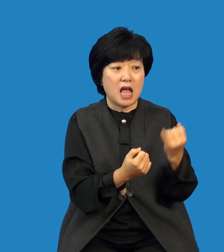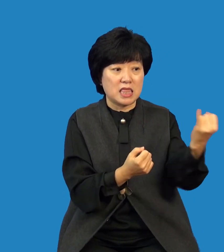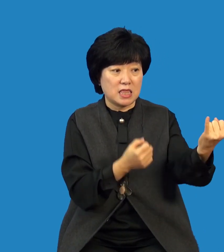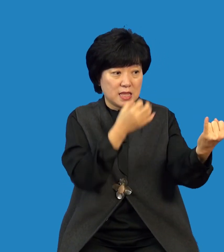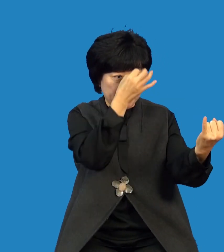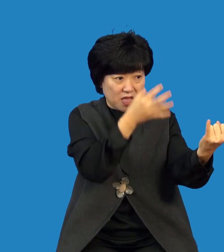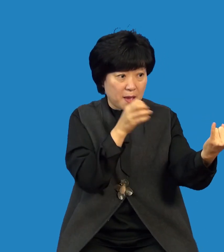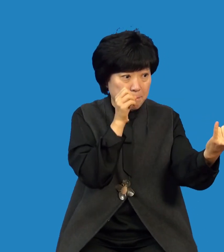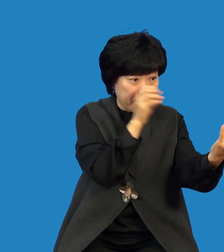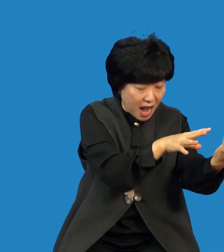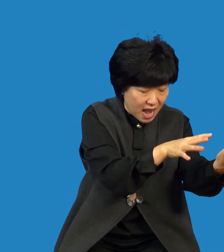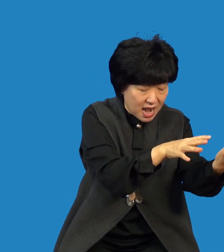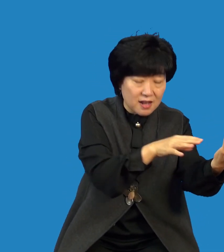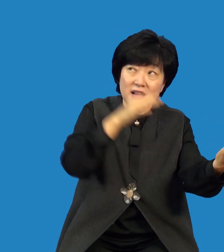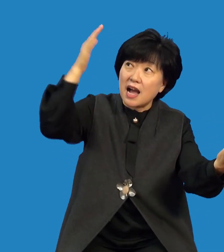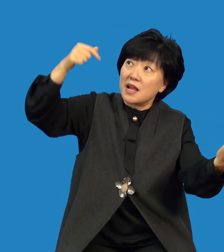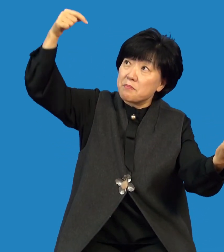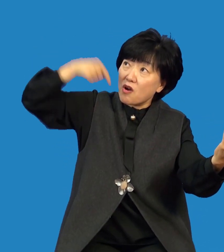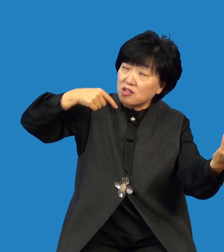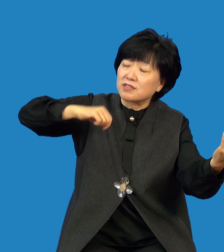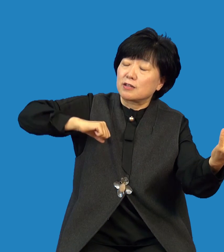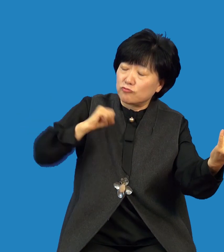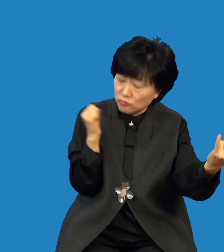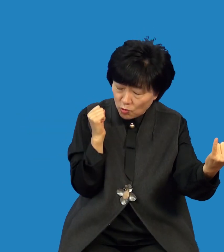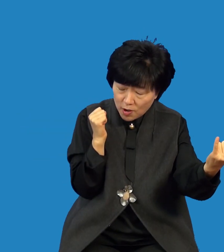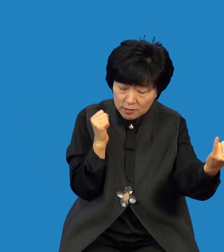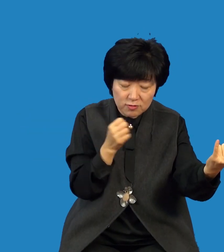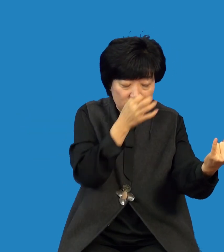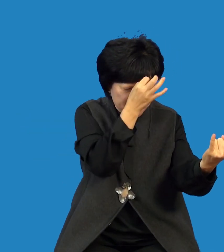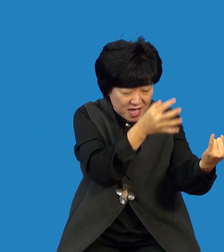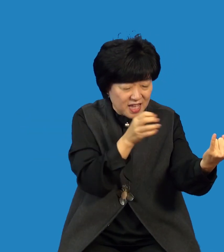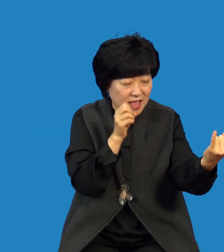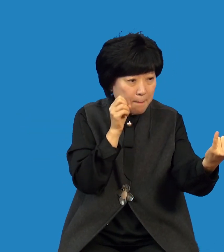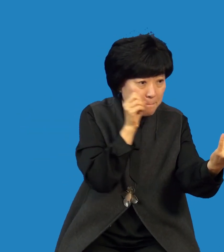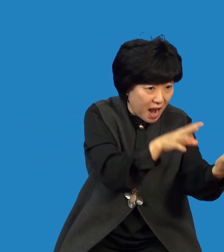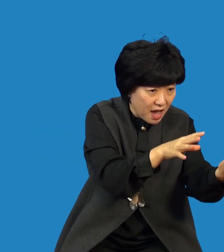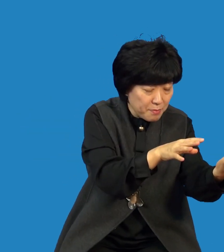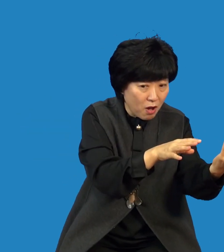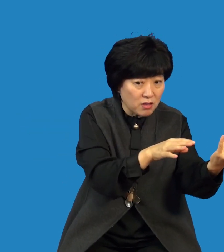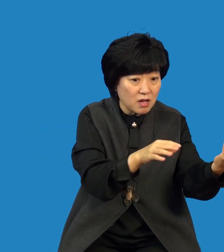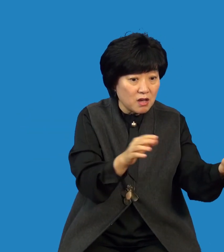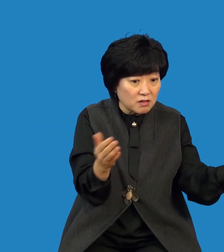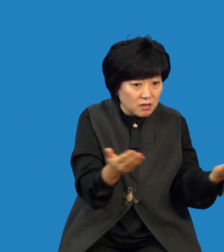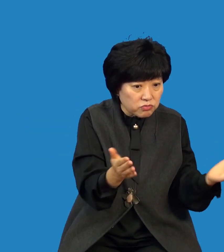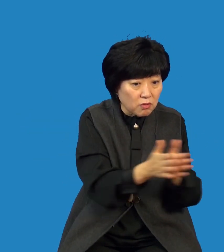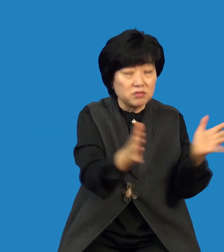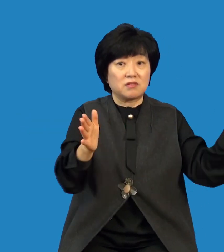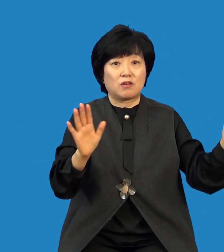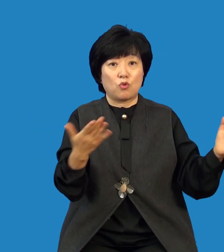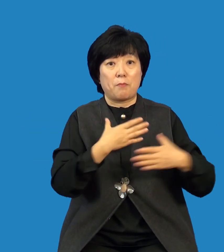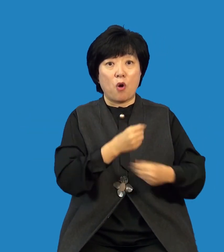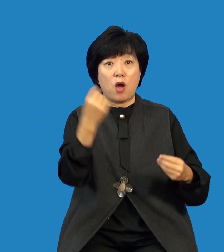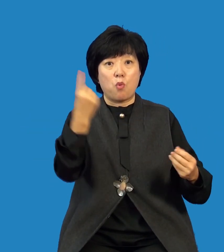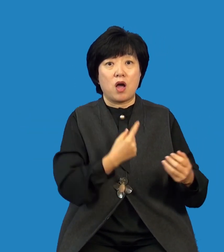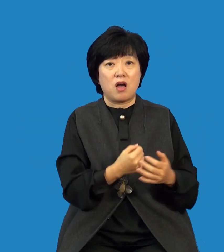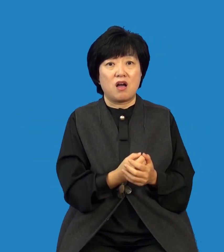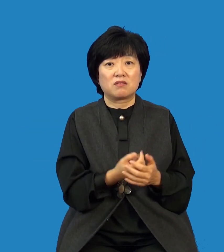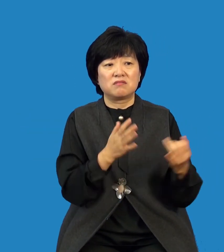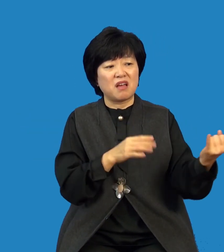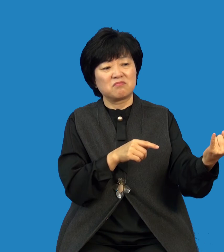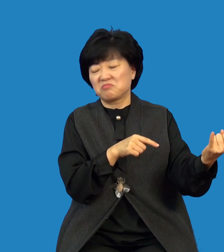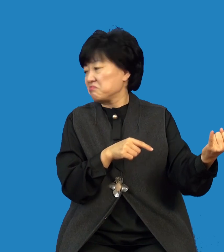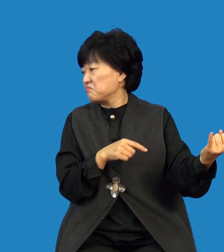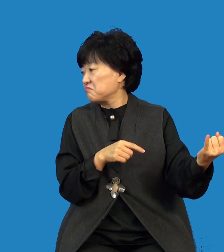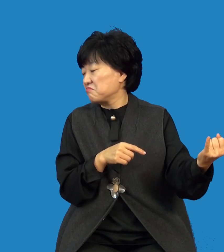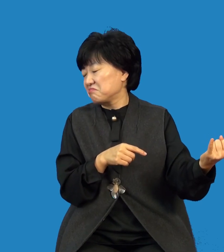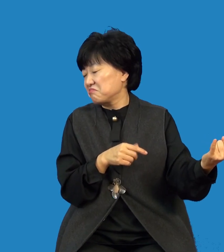사과하면 거기서부터 뭔가 하나님을 경험할 수 있는 일들이 시작되는데, 이 너무 자존심 때문에 걔가 나한테 사과해야지 내가 왜 합니까? 그래, 그럼 넌